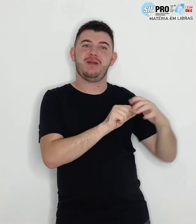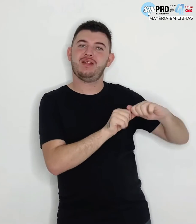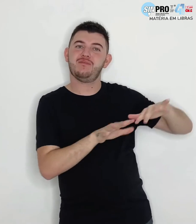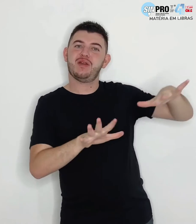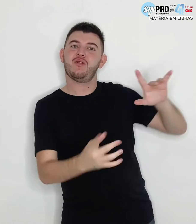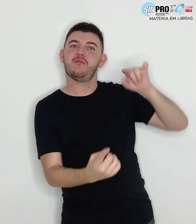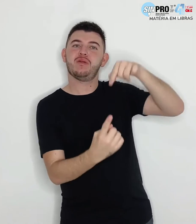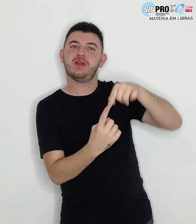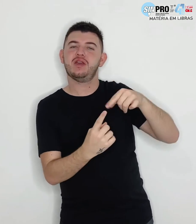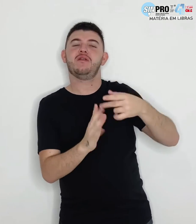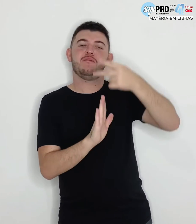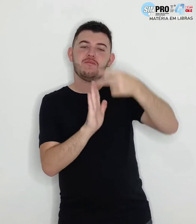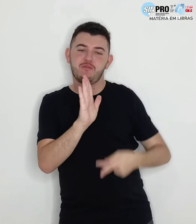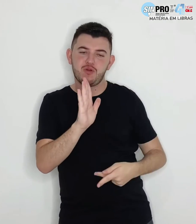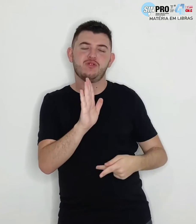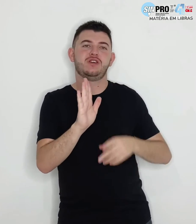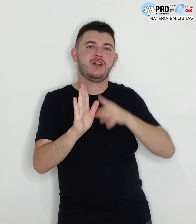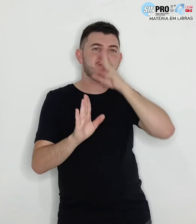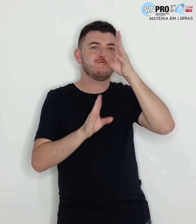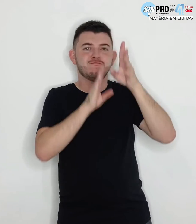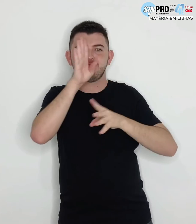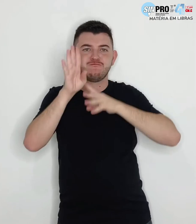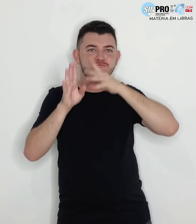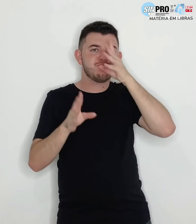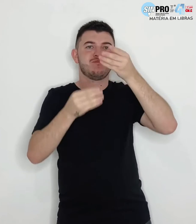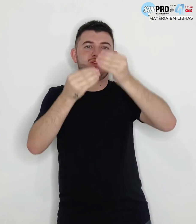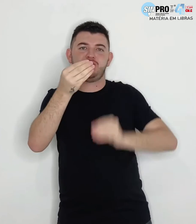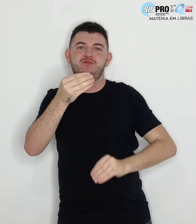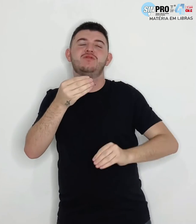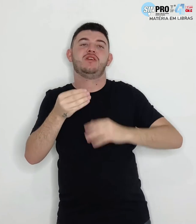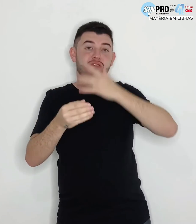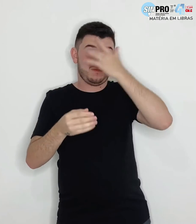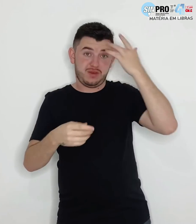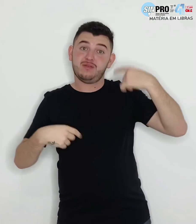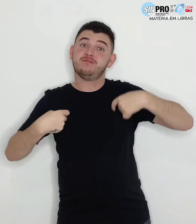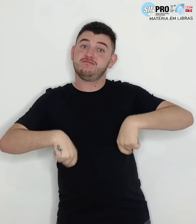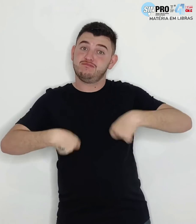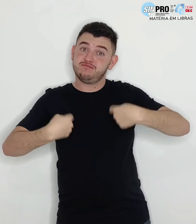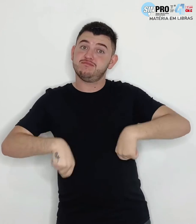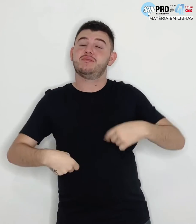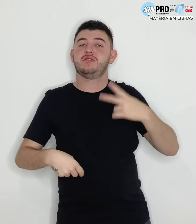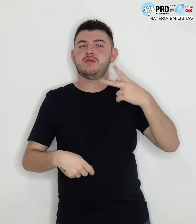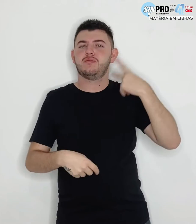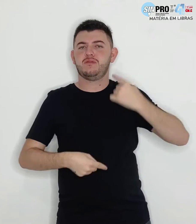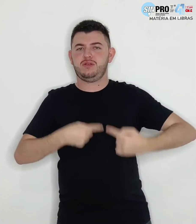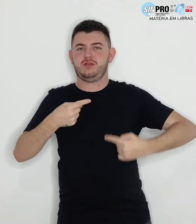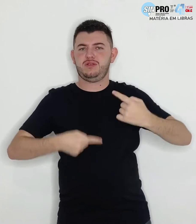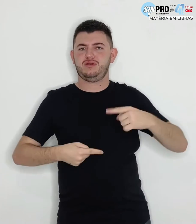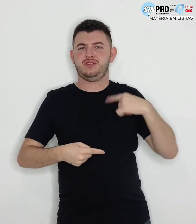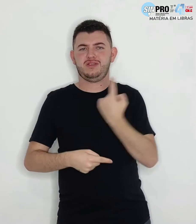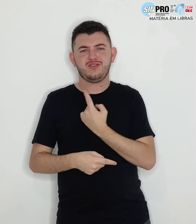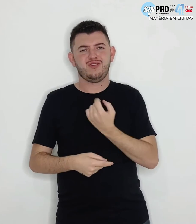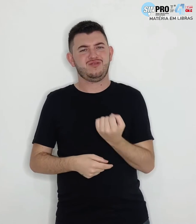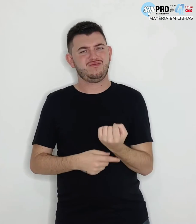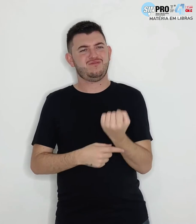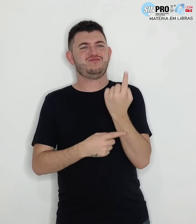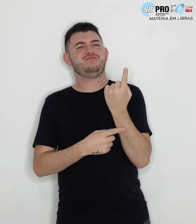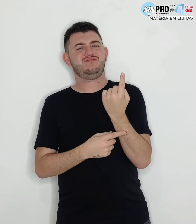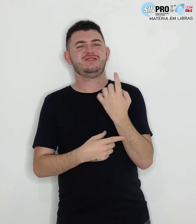implementar projetos ultraliberais que prejudicam justamente os que mais precisam. Uma política que, inacreditavelmente, vem